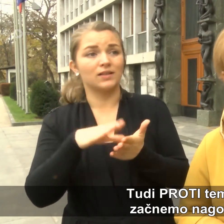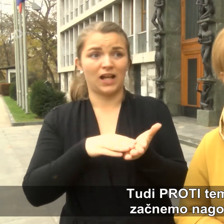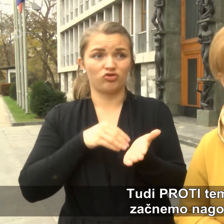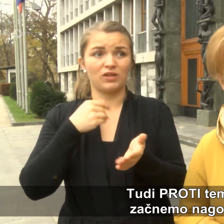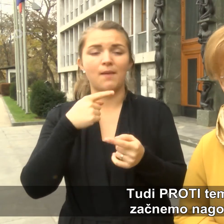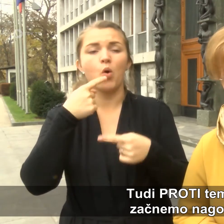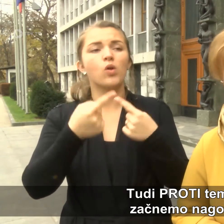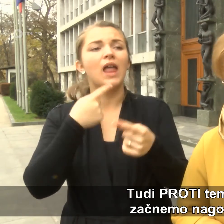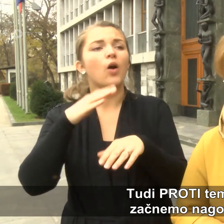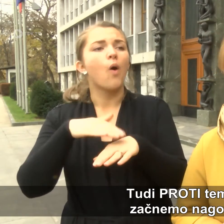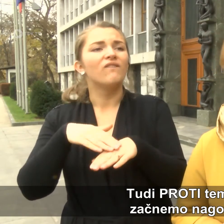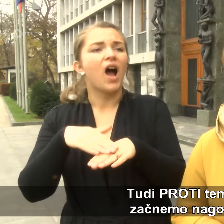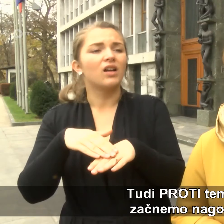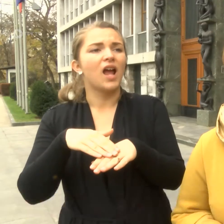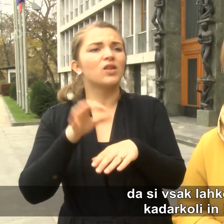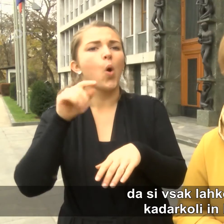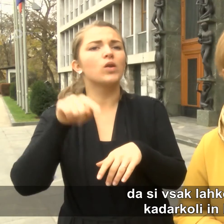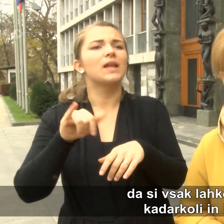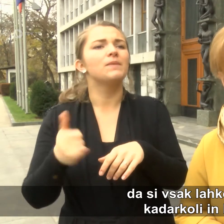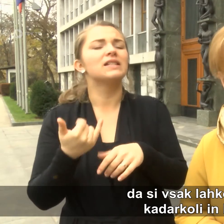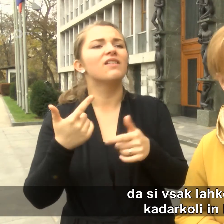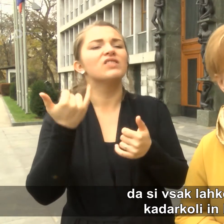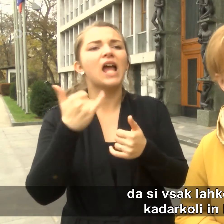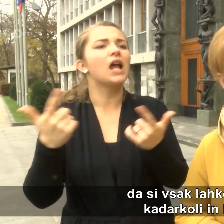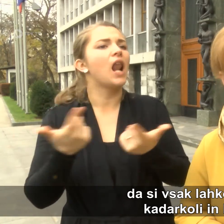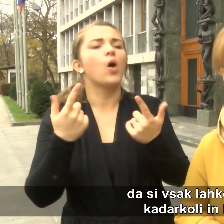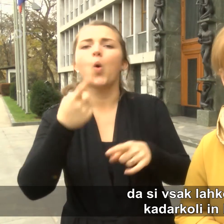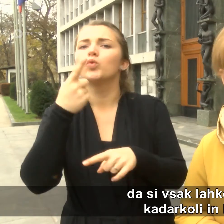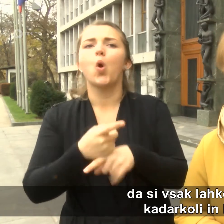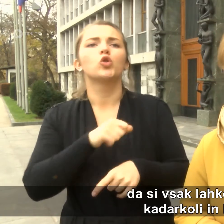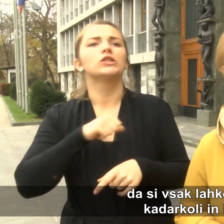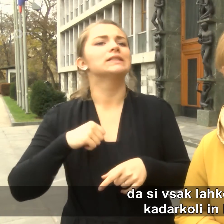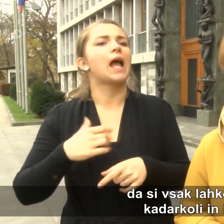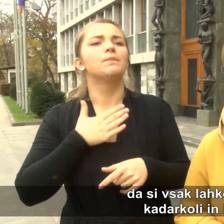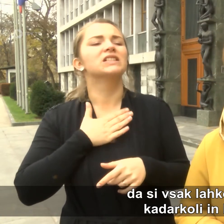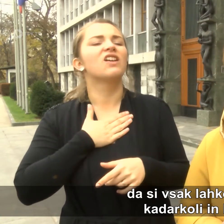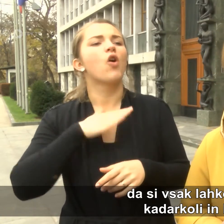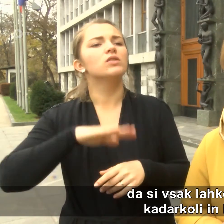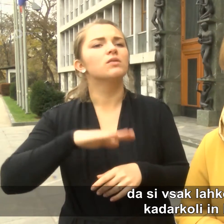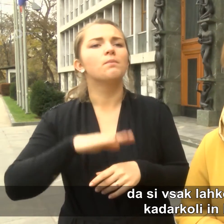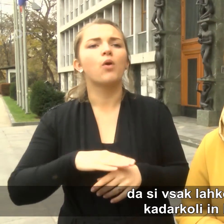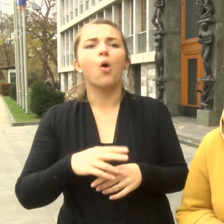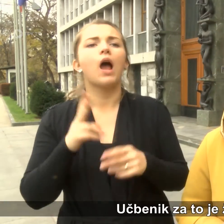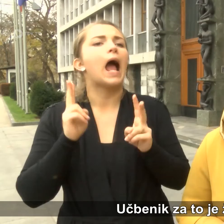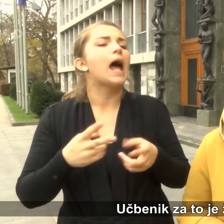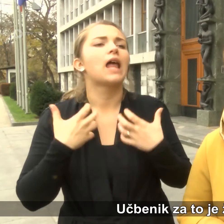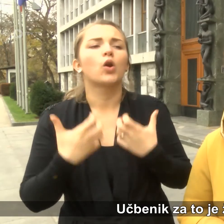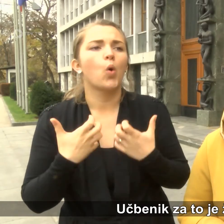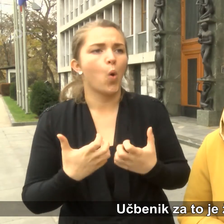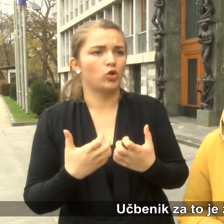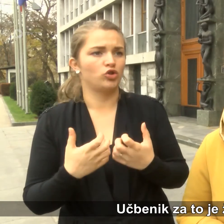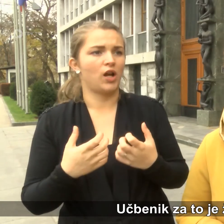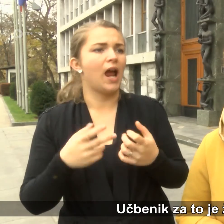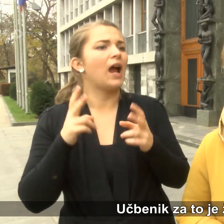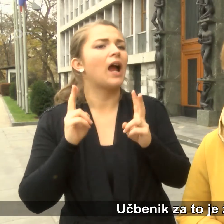začnemo nagovarjati o tem, da si vsak lahko določi spol, kadarkoli in kakorkoli, učbenik za